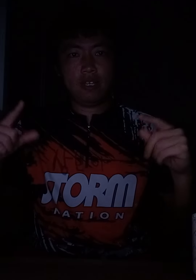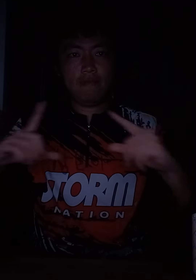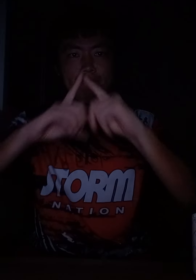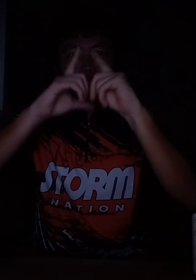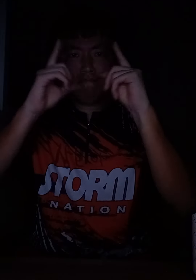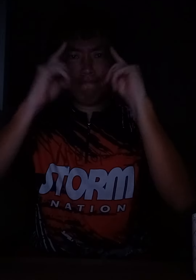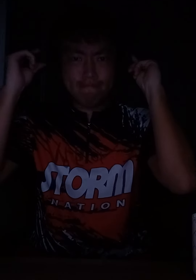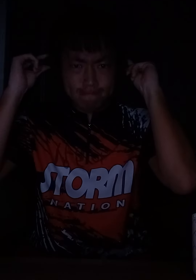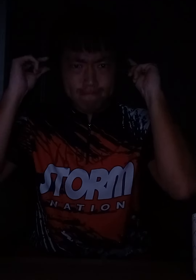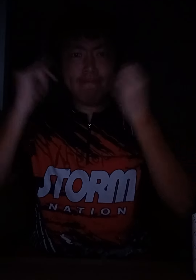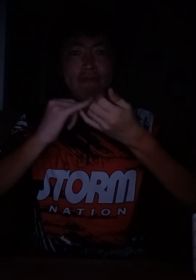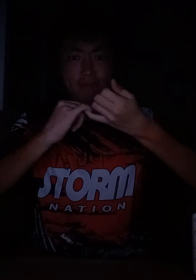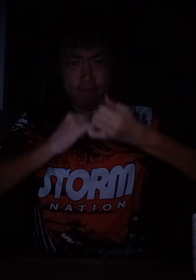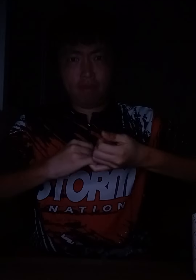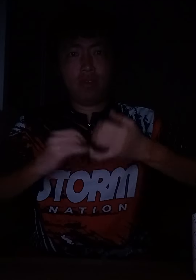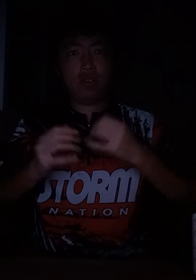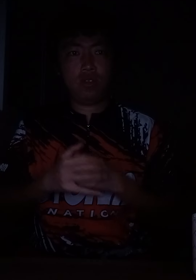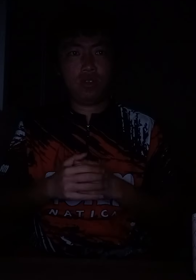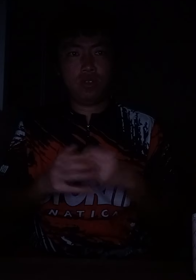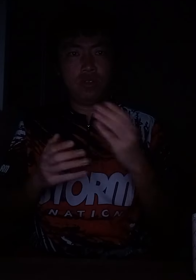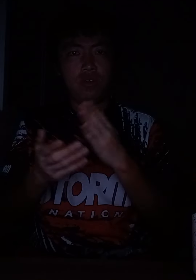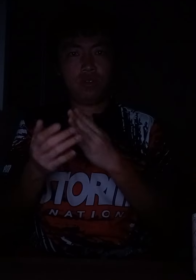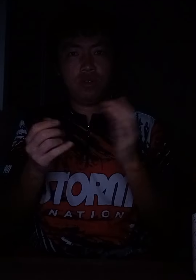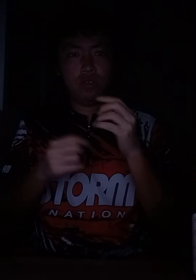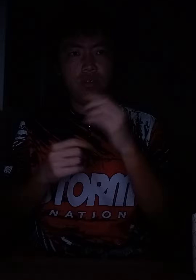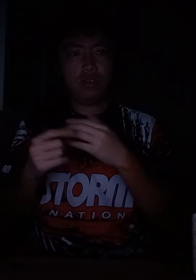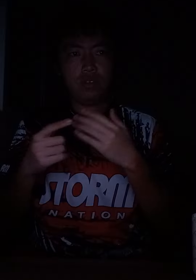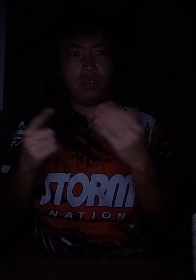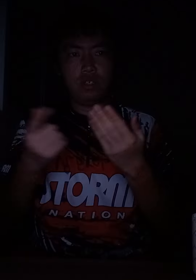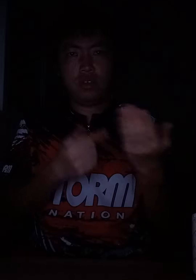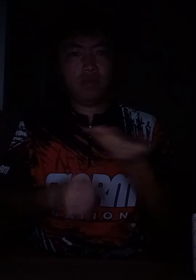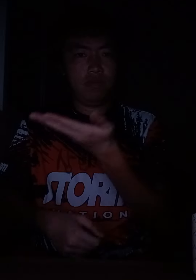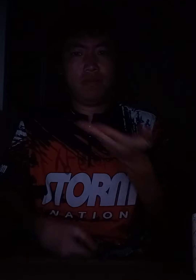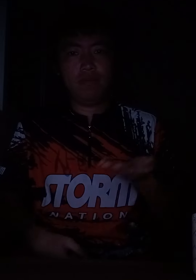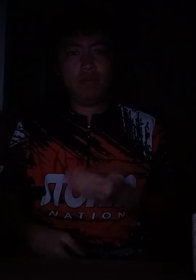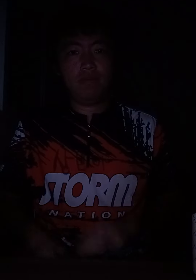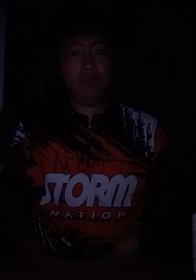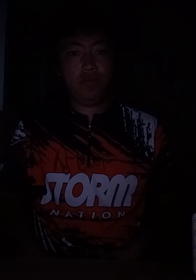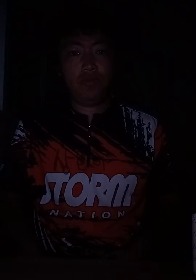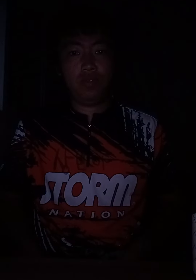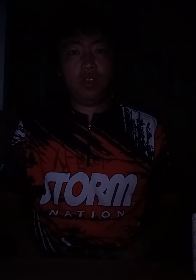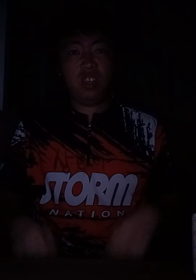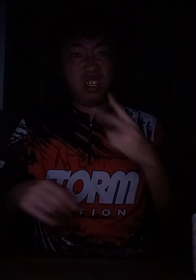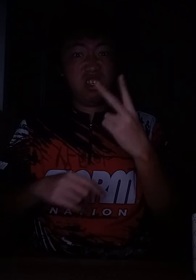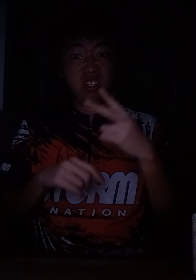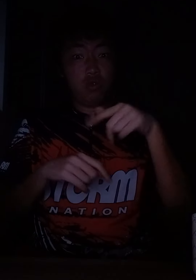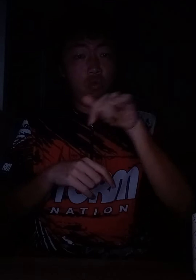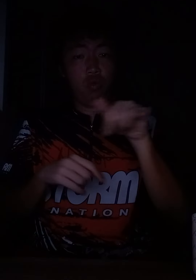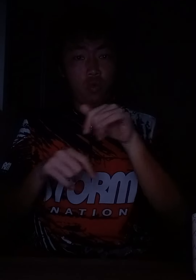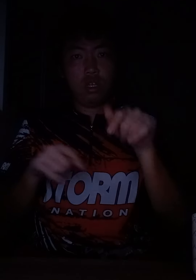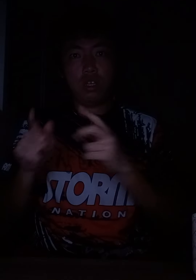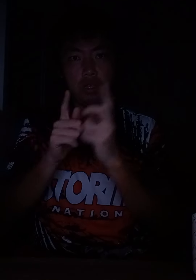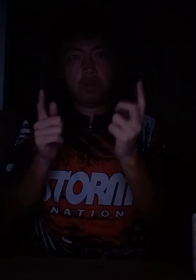때 마스크를 착용하시고 다녔으면 모두가 편안한 2차 대유행이 올 수 있다는 우려가 나오는